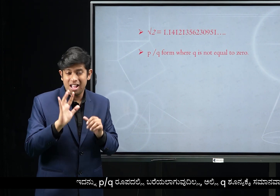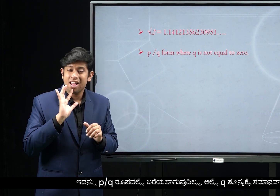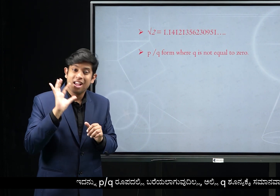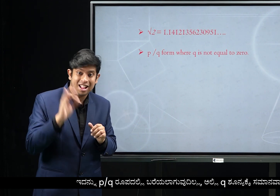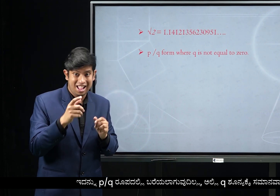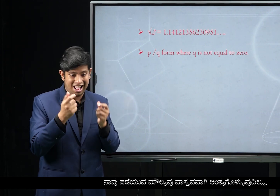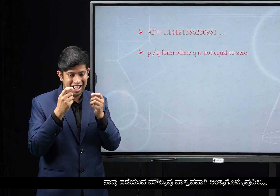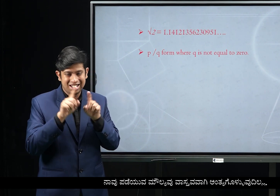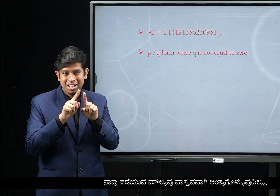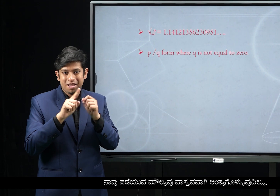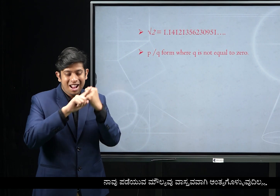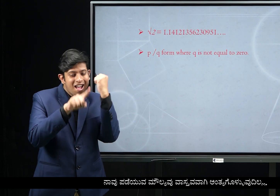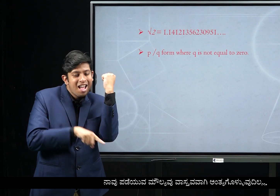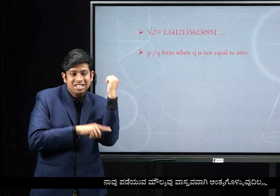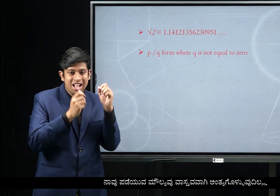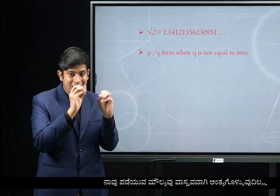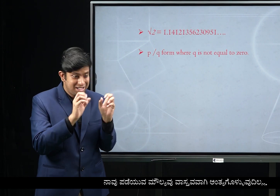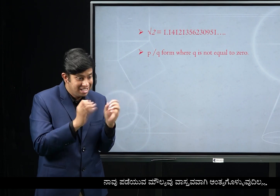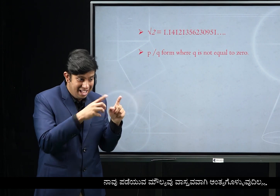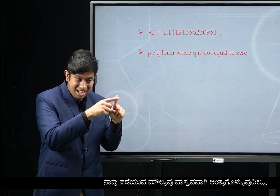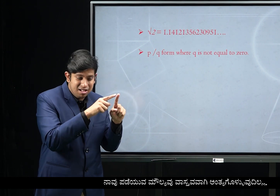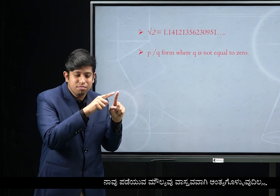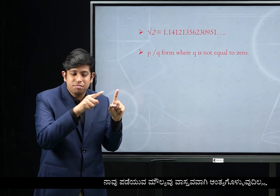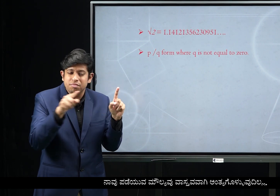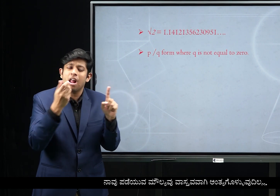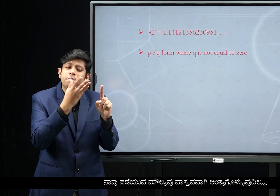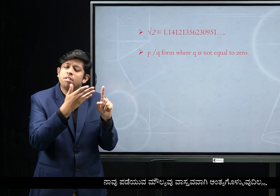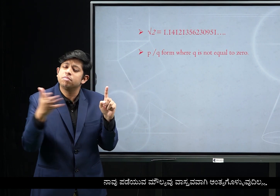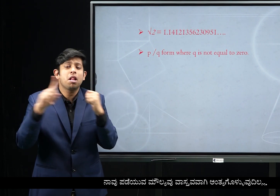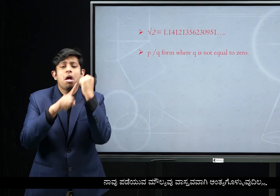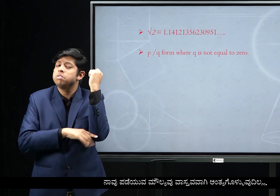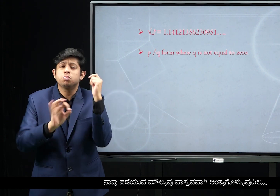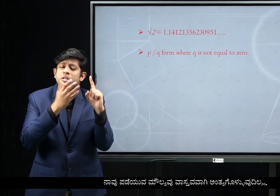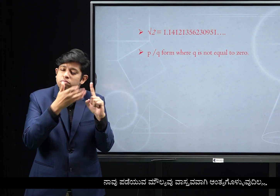ಸಮನಾಗಿಲ್ಲ. ನಾವು ಪಡೆಯುವ ಮೌಲ್ಯವು ವಾಸ್ತವವಾಗಿ ಅಂತ್ಯಗೊಳ್ಳುವುದಿಲ್ಲ.